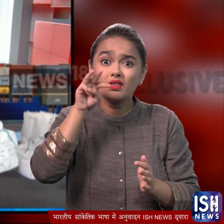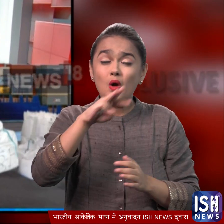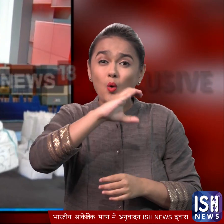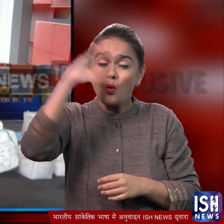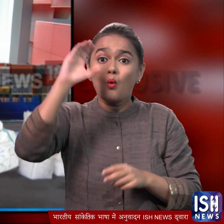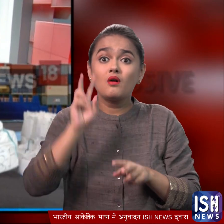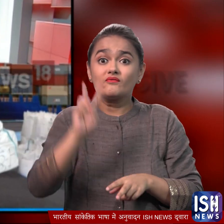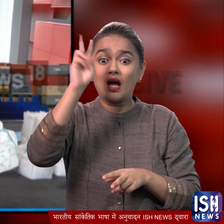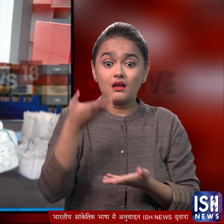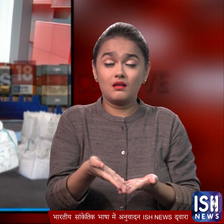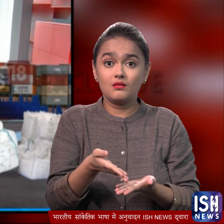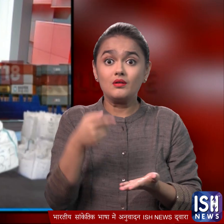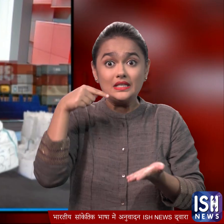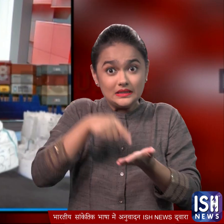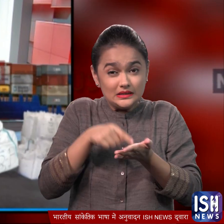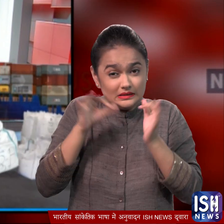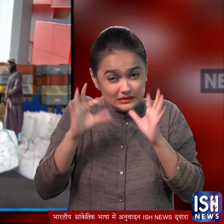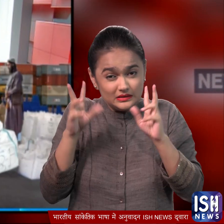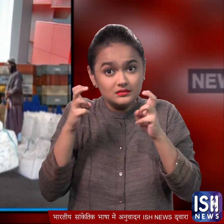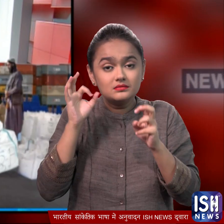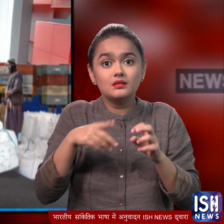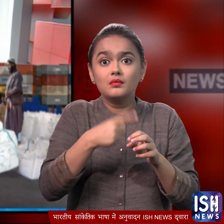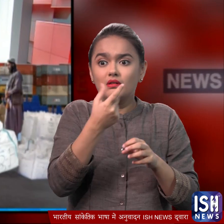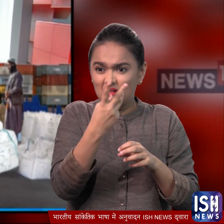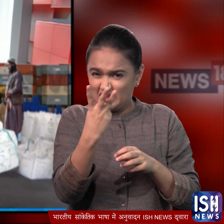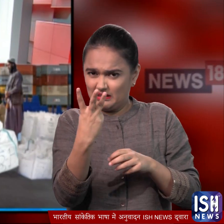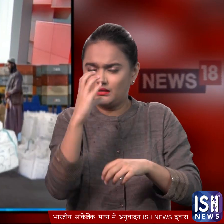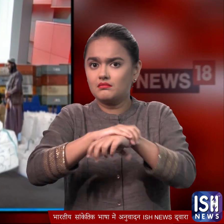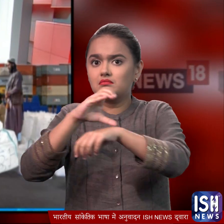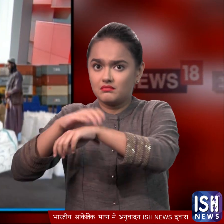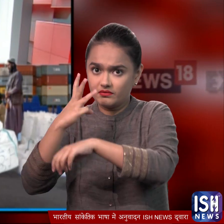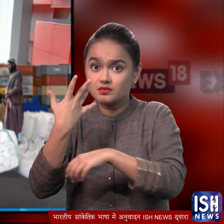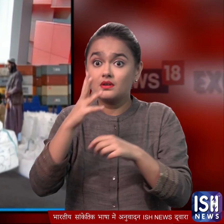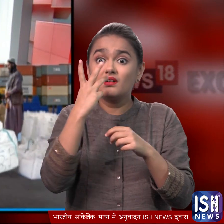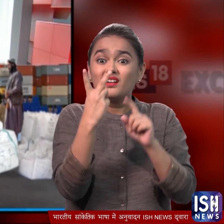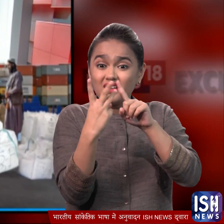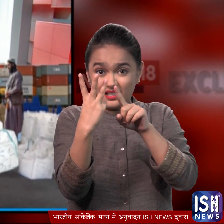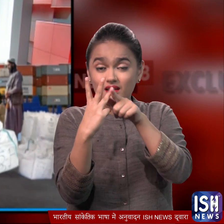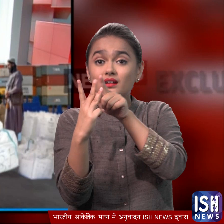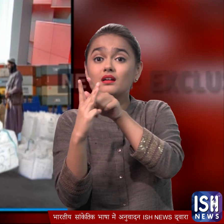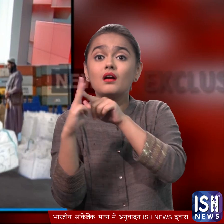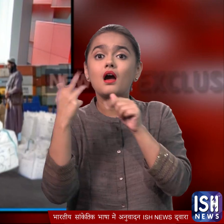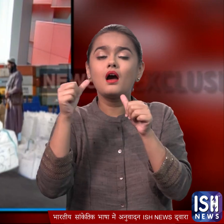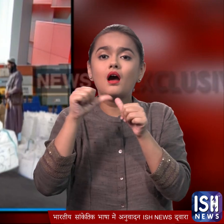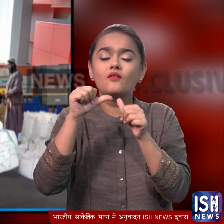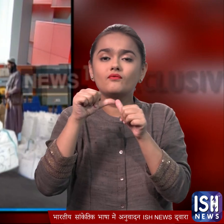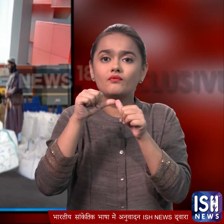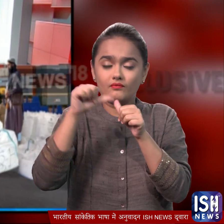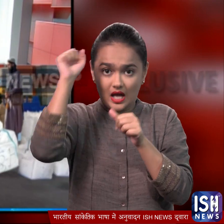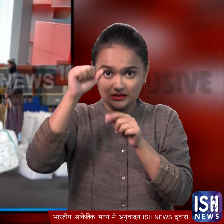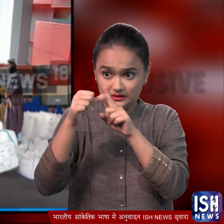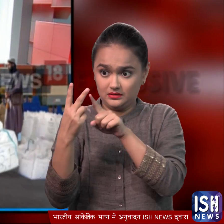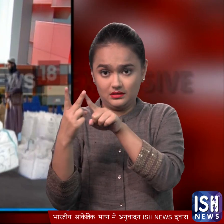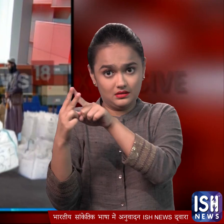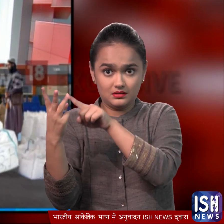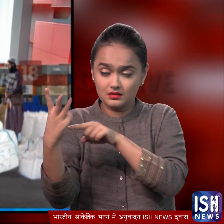21,000 करोड़ रुपए बताई जा रही। इसी मामले में एक दिन पहले 3 और आरोपियों की गिरफ्तारी हुई, जिनमें 2 अफगानी नागरिक जिनसे